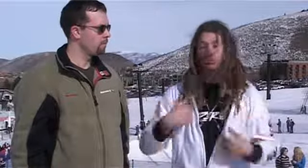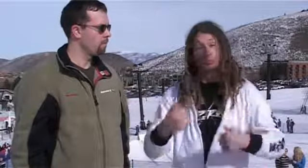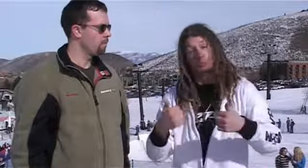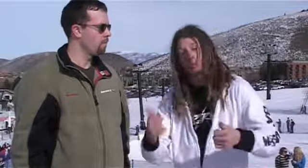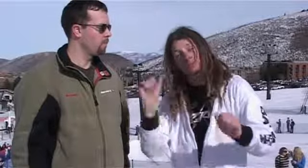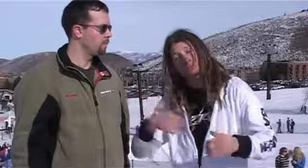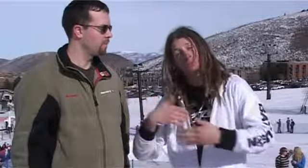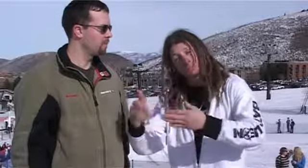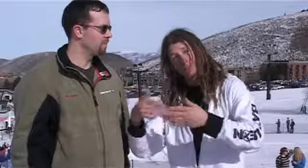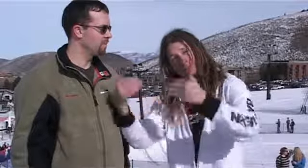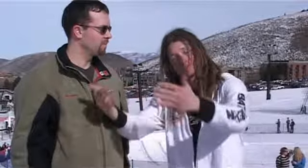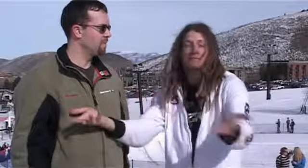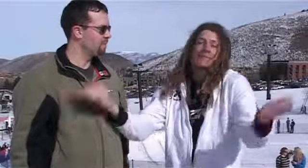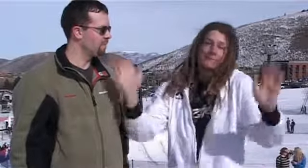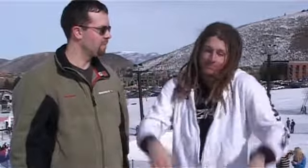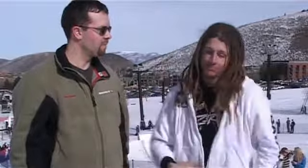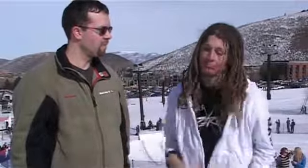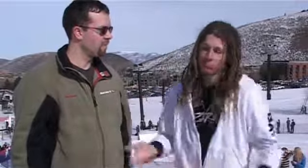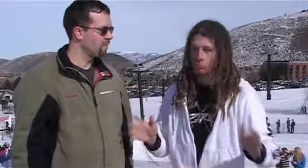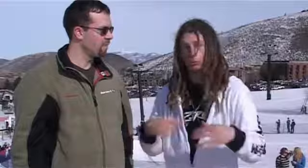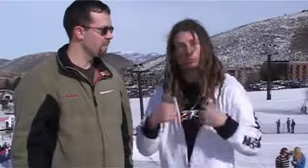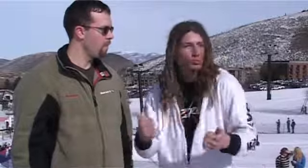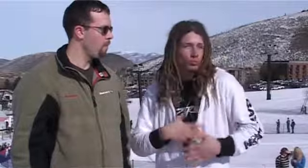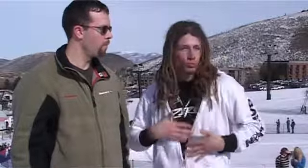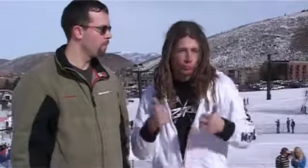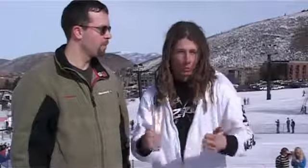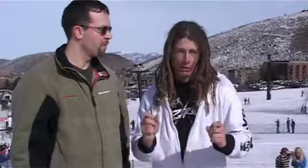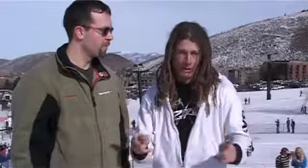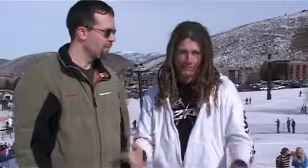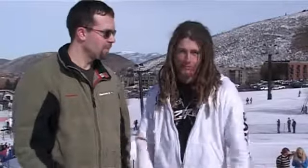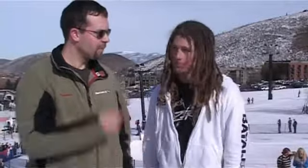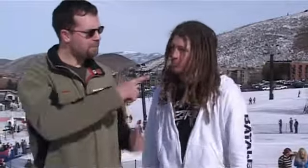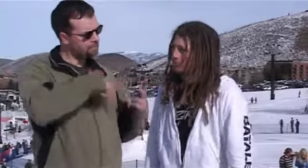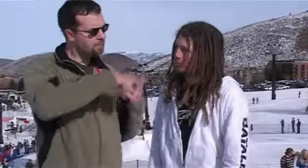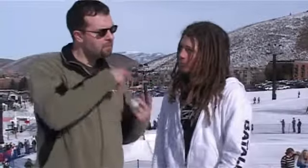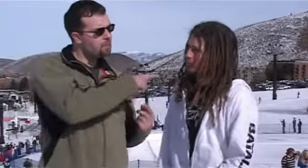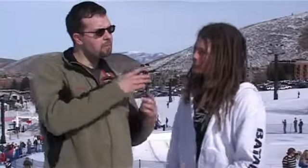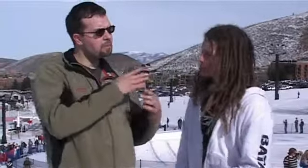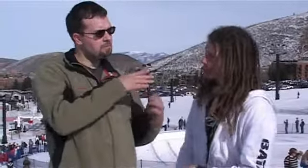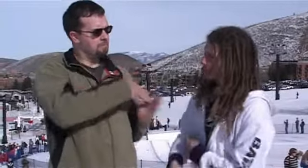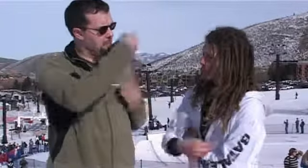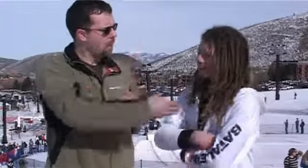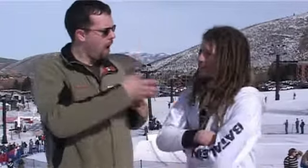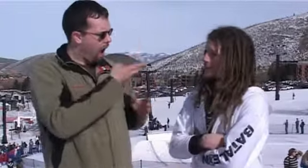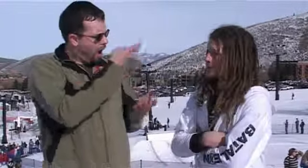richtig fertig machen können. Die Leute haben mir gesagt, es wäre gut gewesen, aber für mich ist es okay.